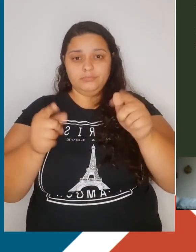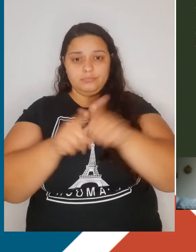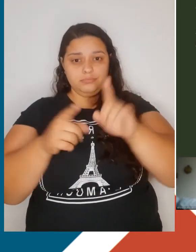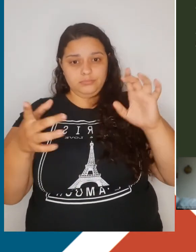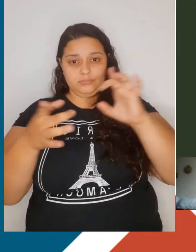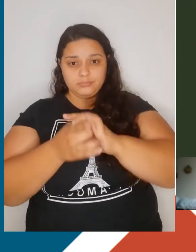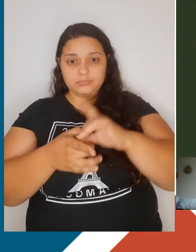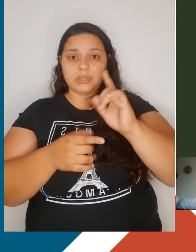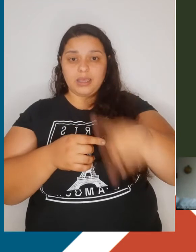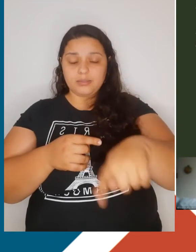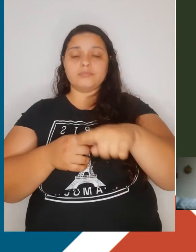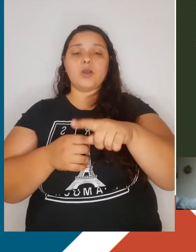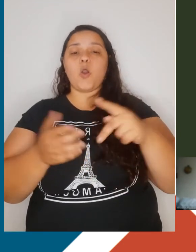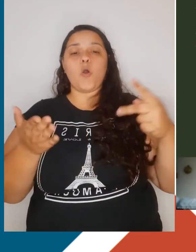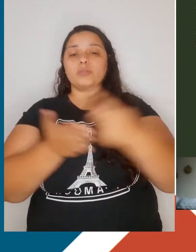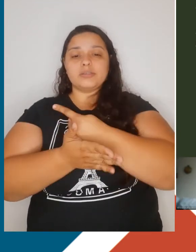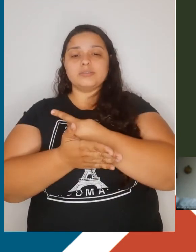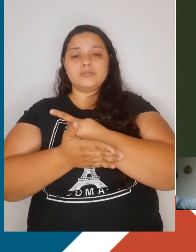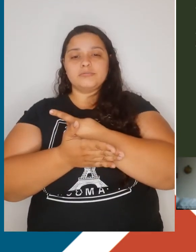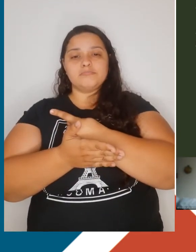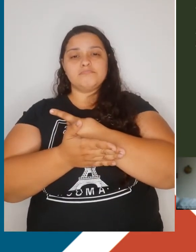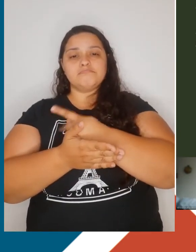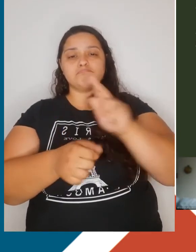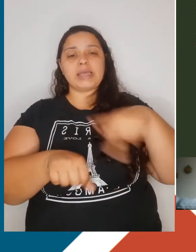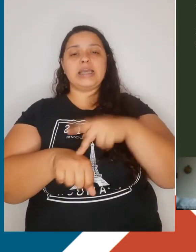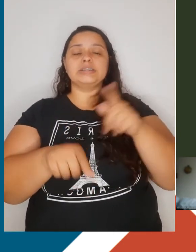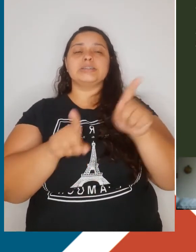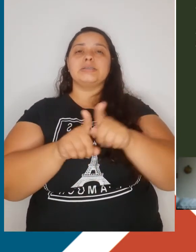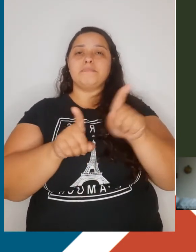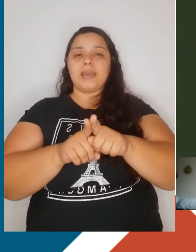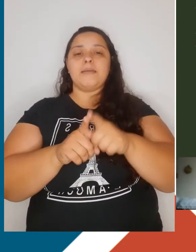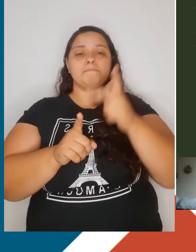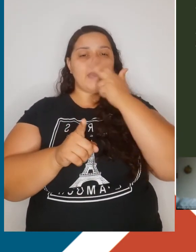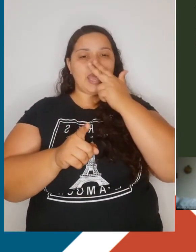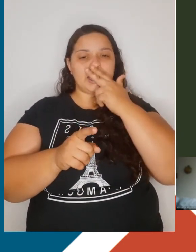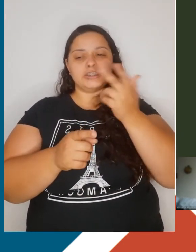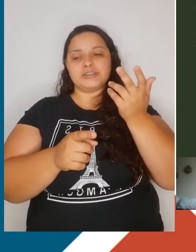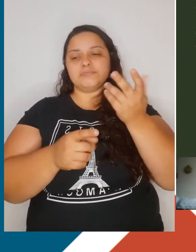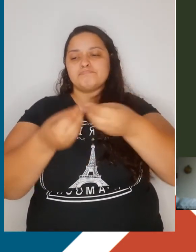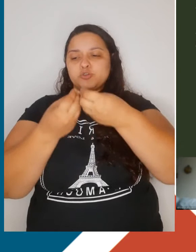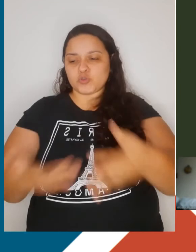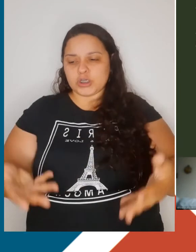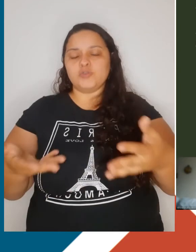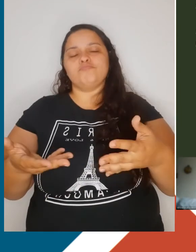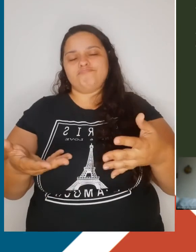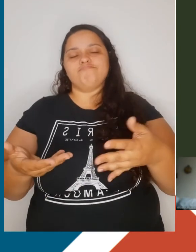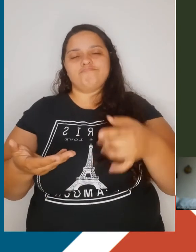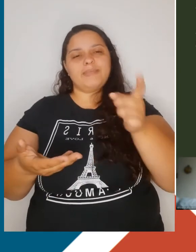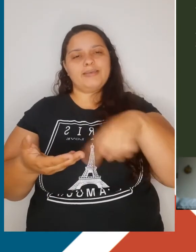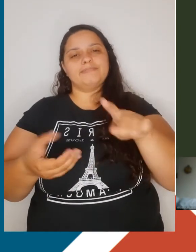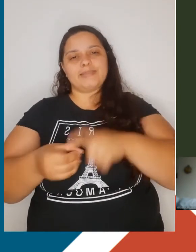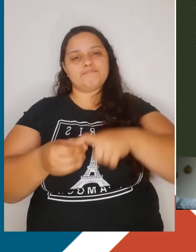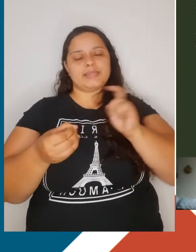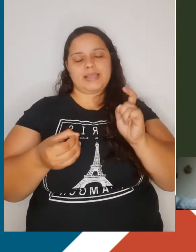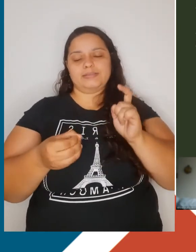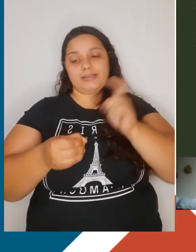uma nação rica e unida, essas potências interferiram, inclusive financeiramente, nos processos e rumos